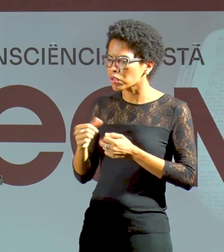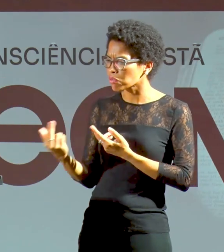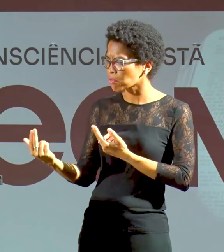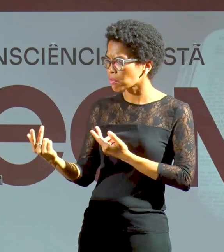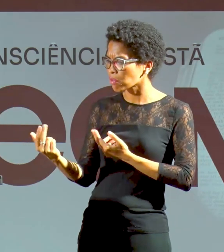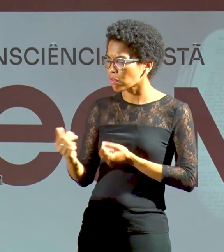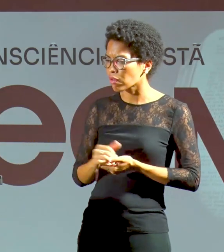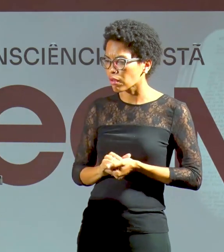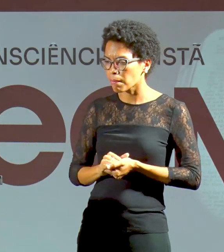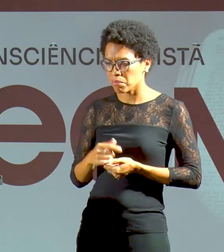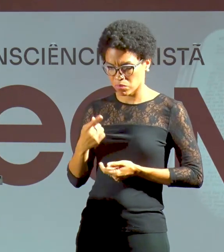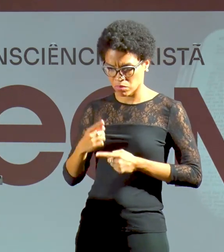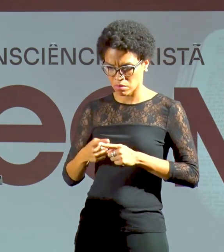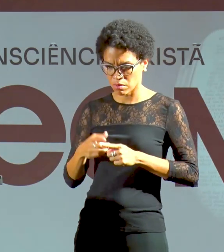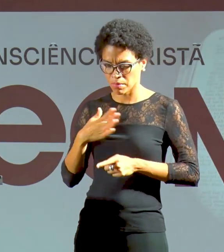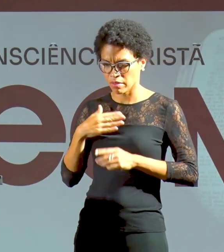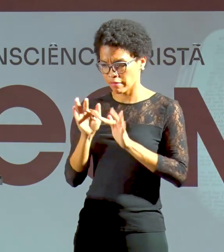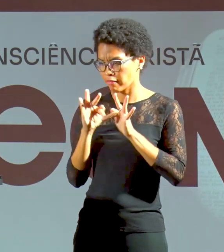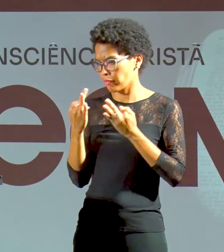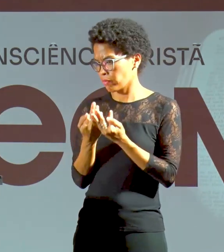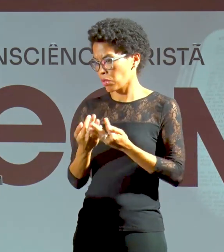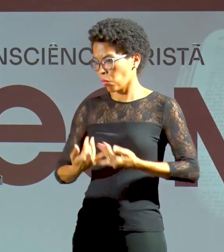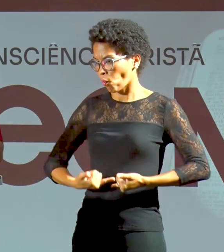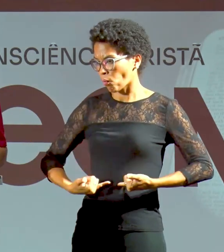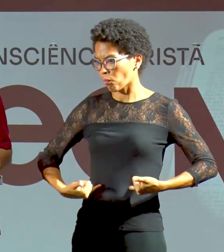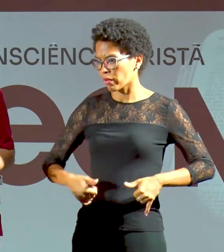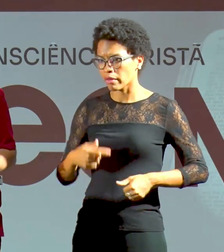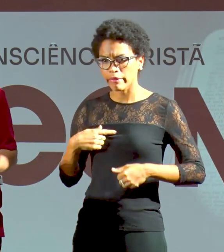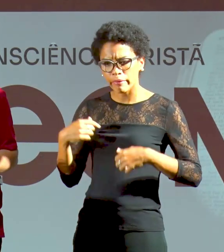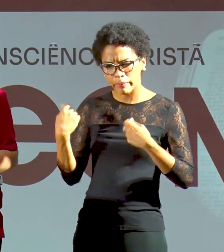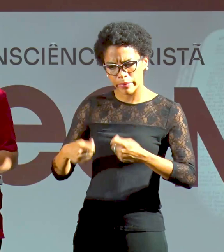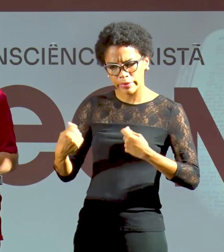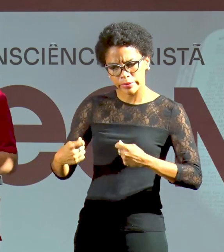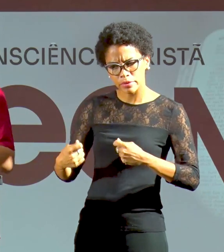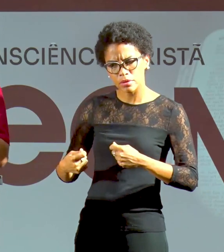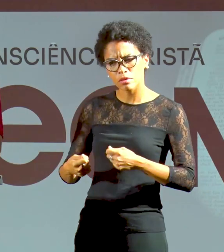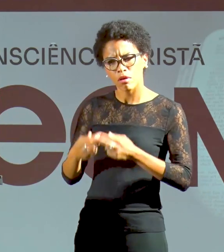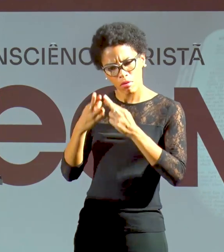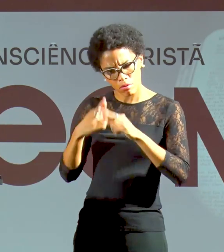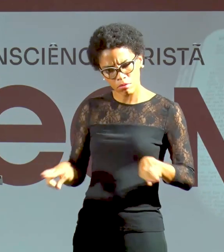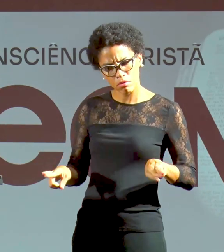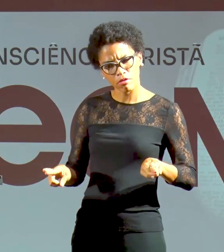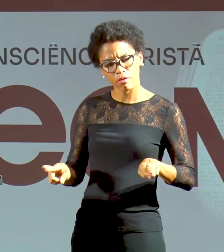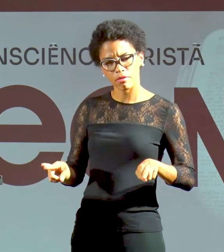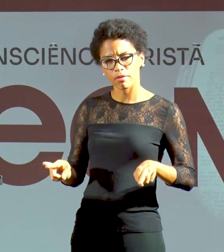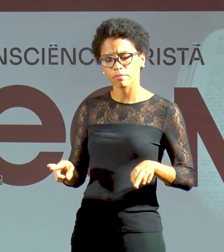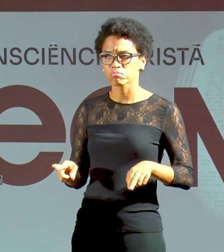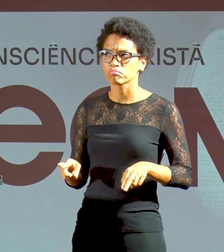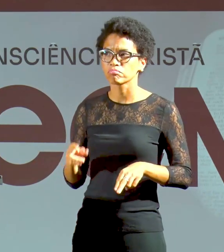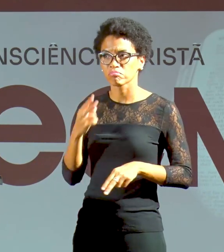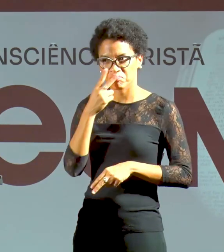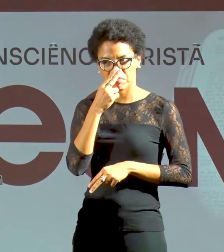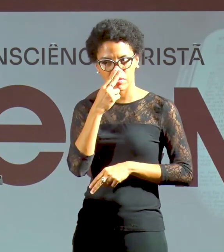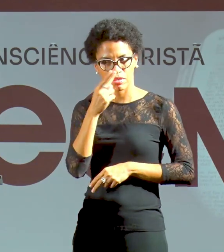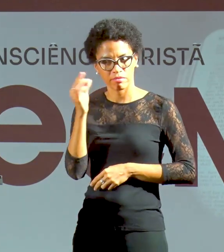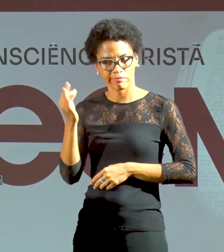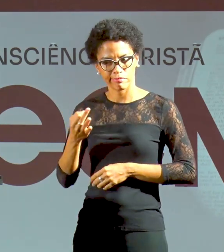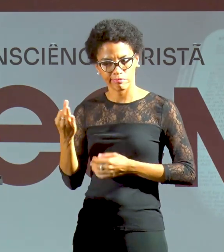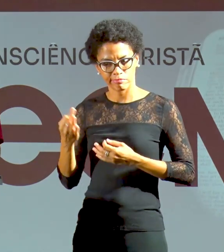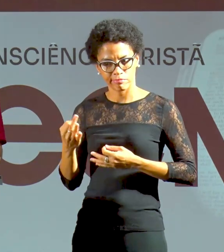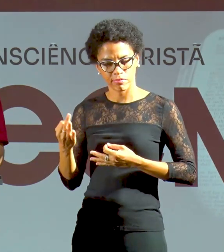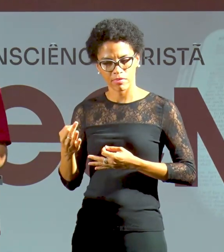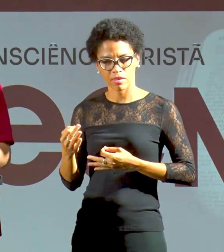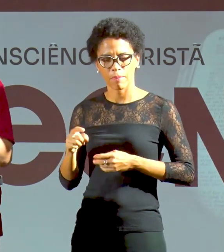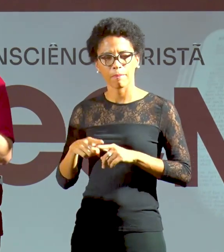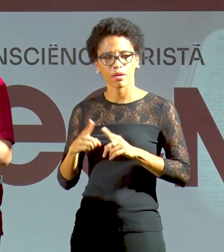a minha família estava com fome e eu precisava trazer uma solução parece certo mas a gente